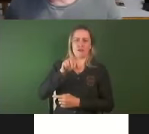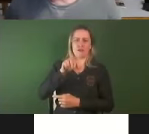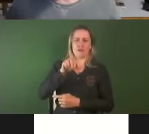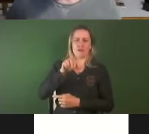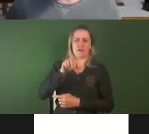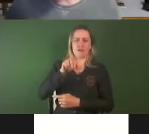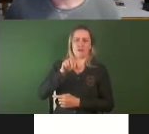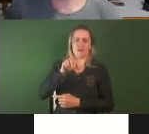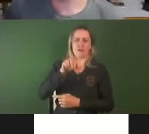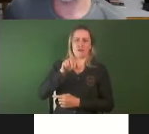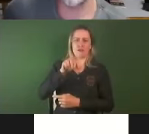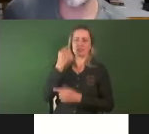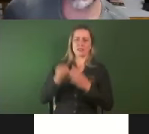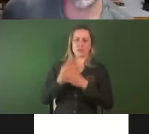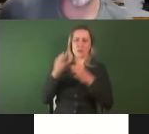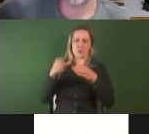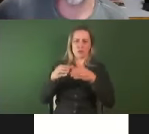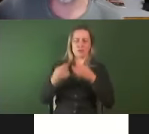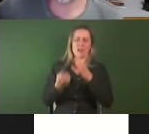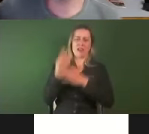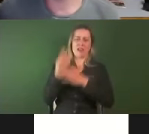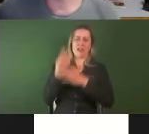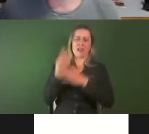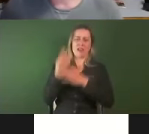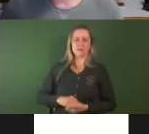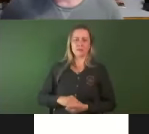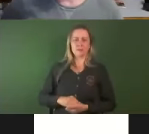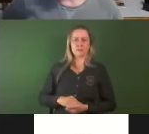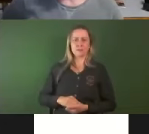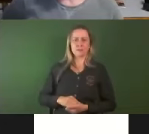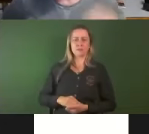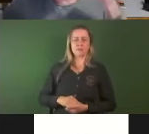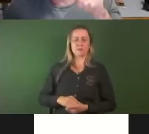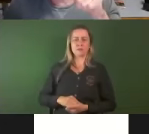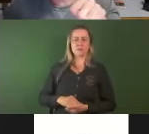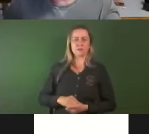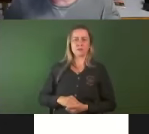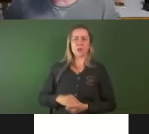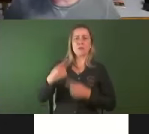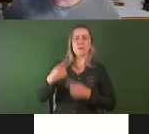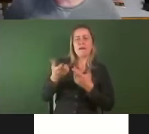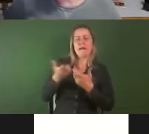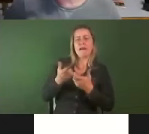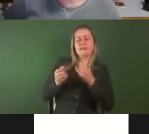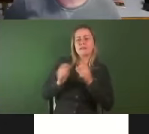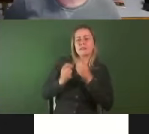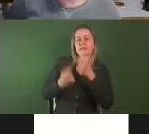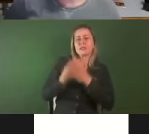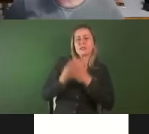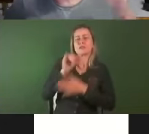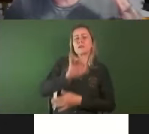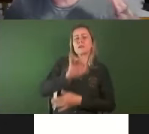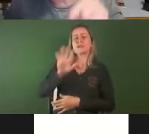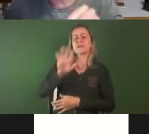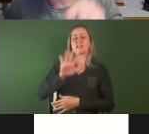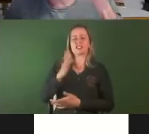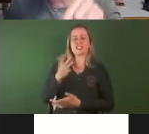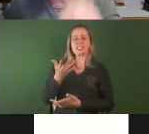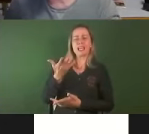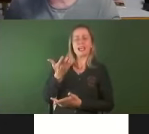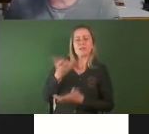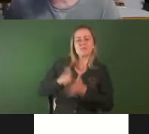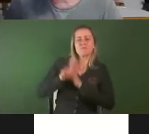faz isso dentro desse livro, o Japan Photo Theater, porque ele quer questionar o que é a imagem fotográfica, ele quer questionar